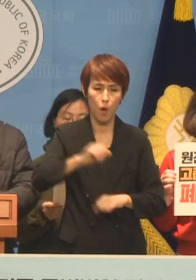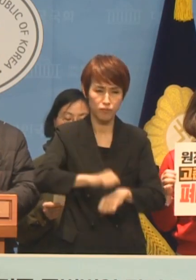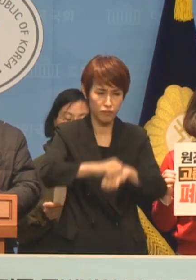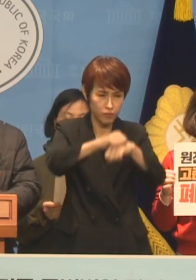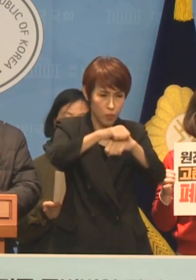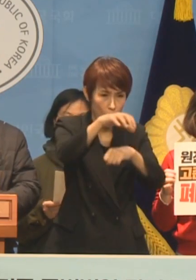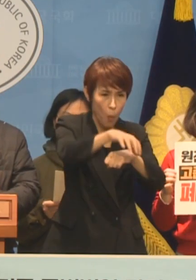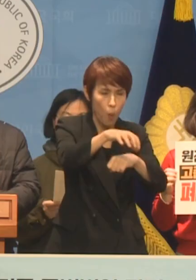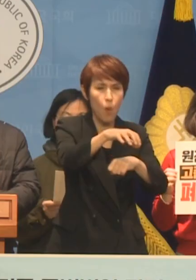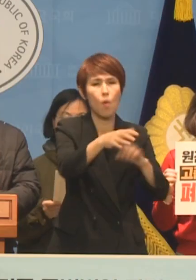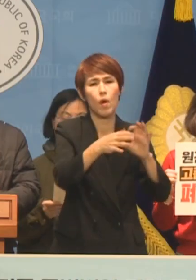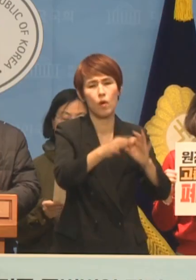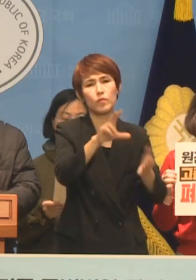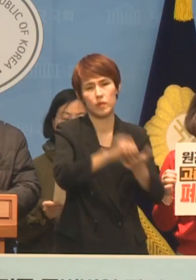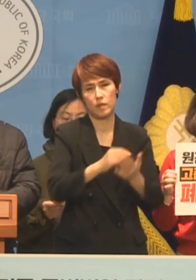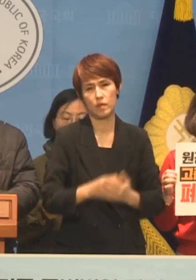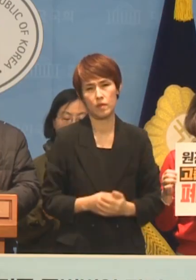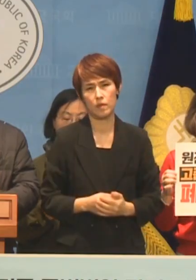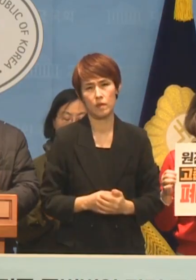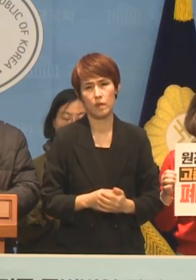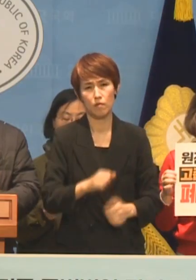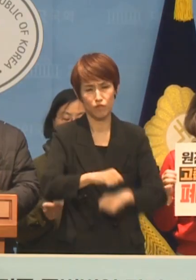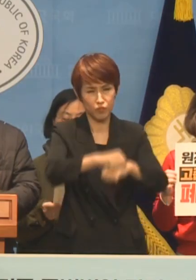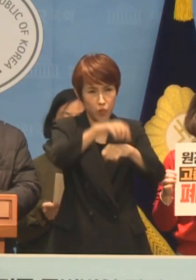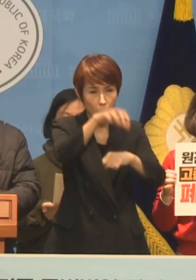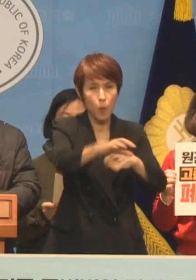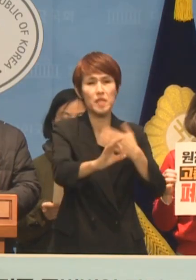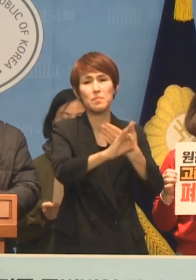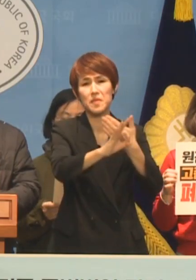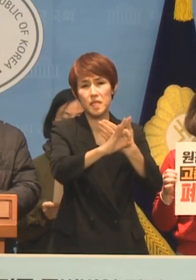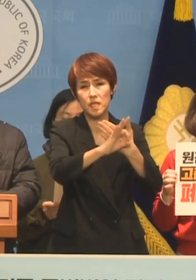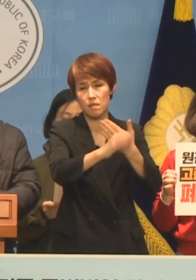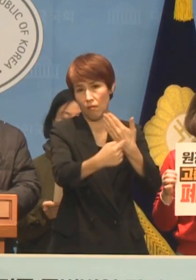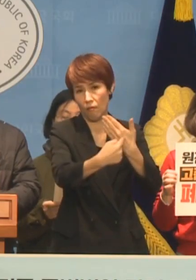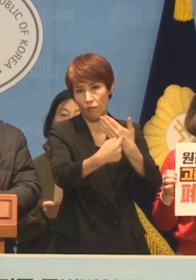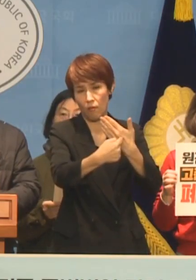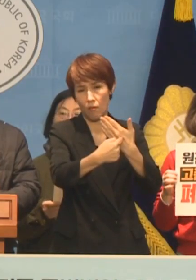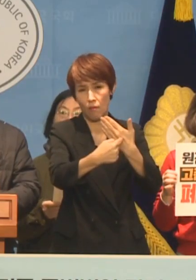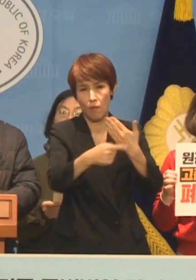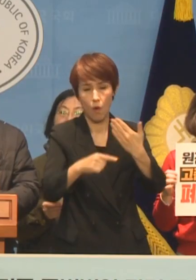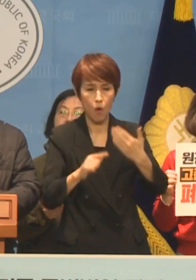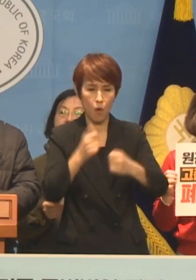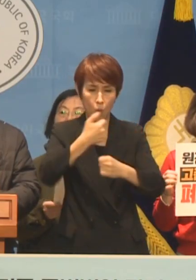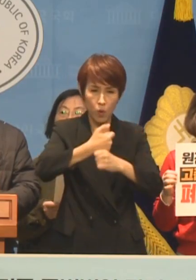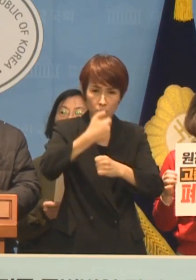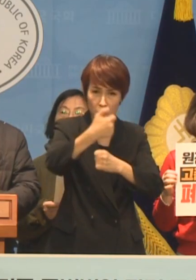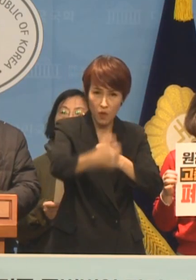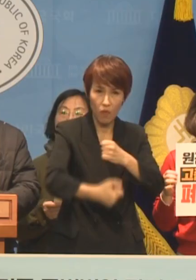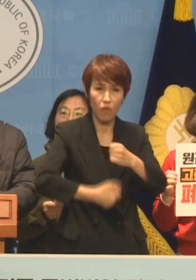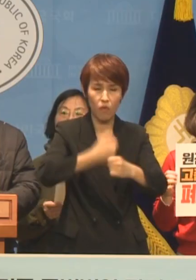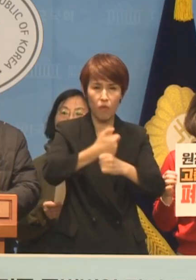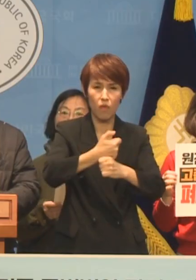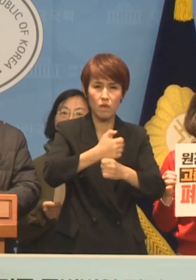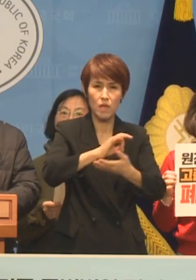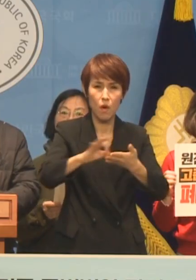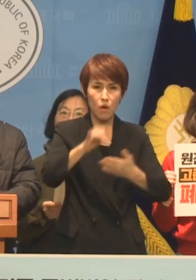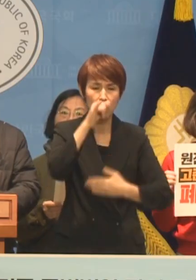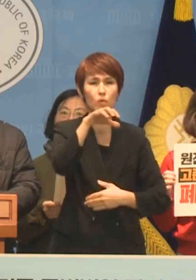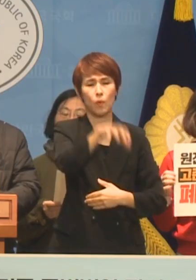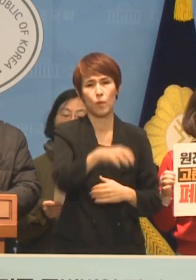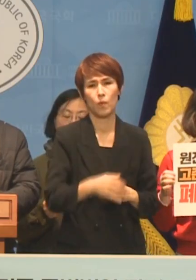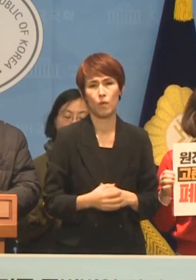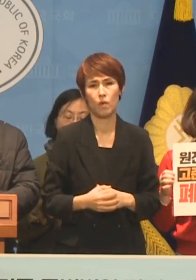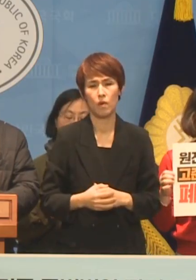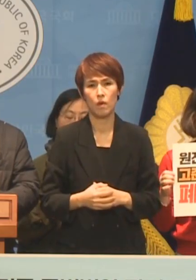조항이다. 부진해 저장시설은 말만 임시시설이지 설계 수명이 50년인 신규 핵시설이다.